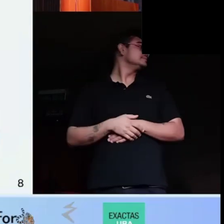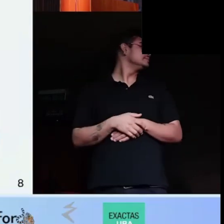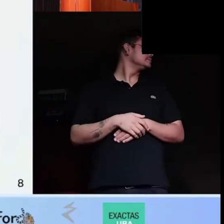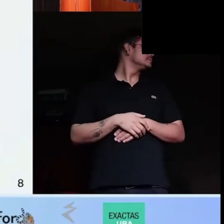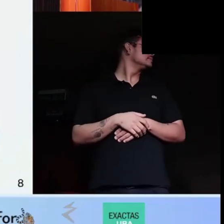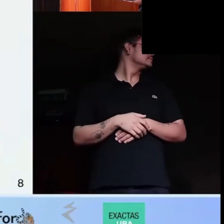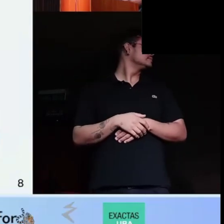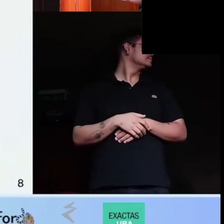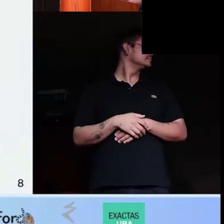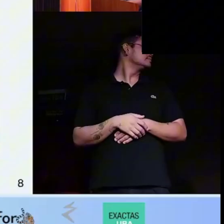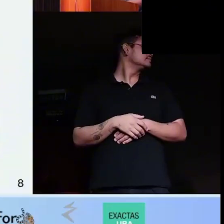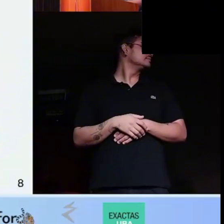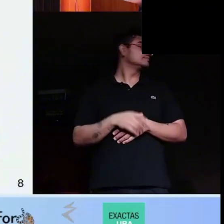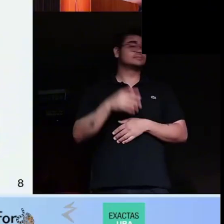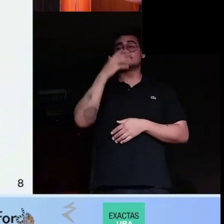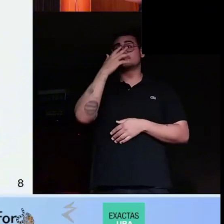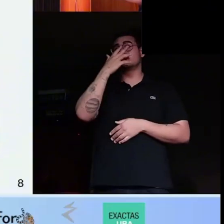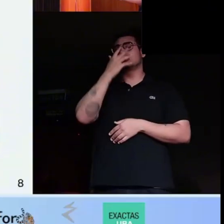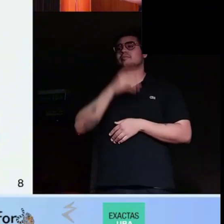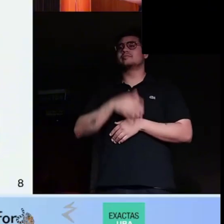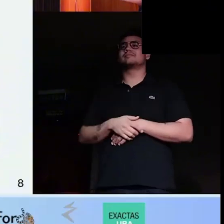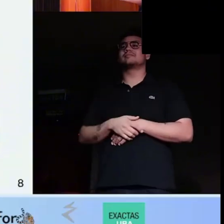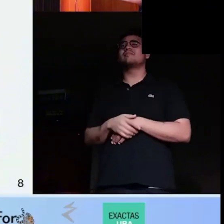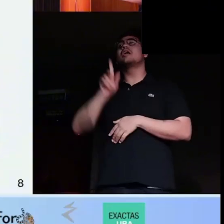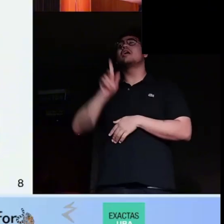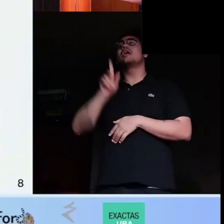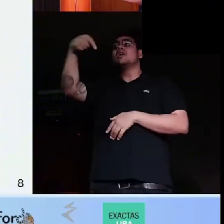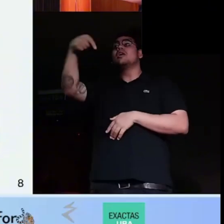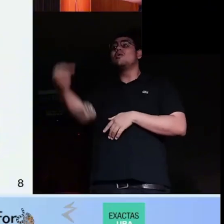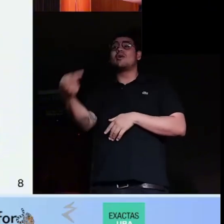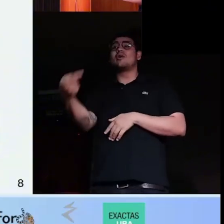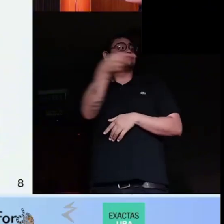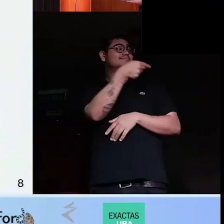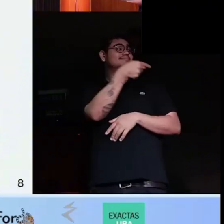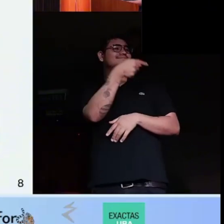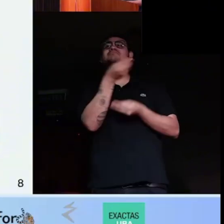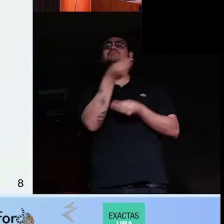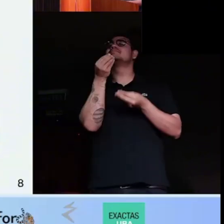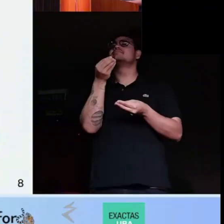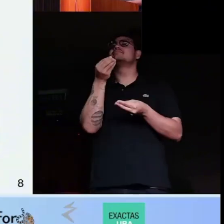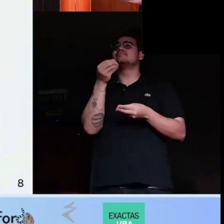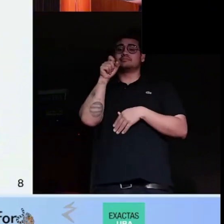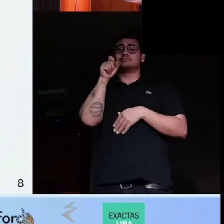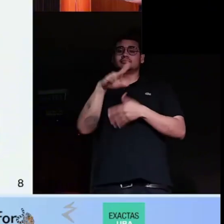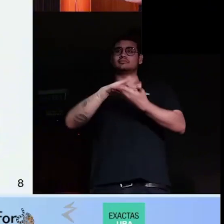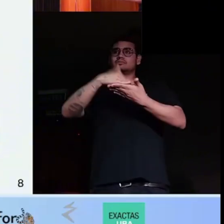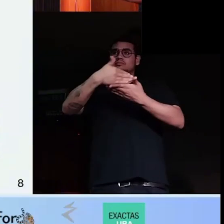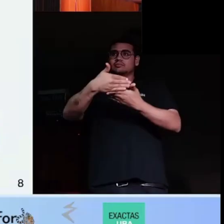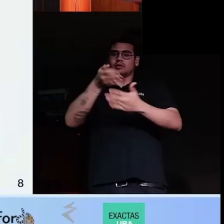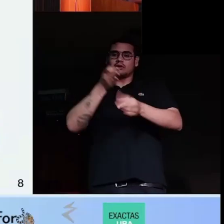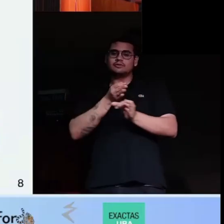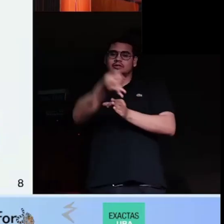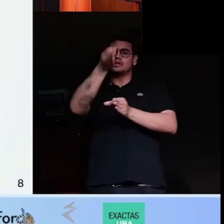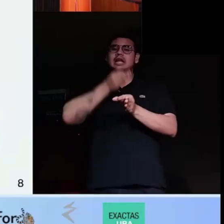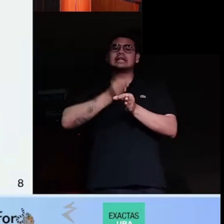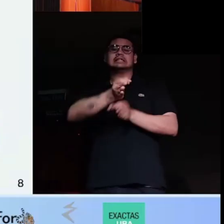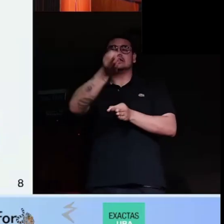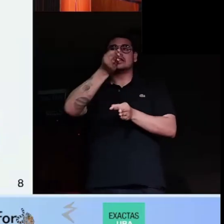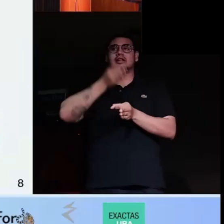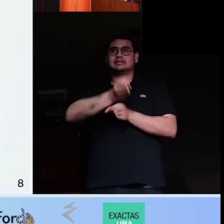Luego está la etapa de entrenamiento. La idea es entrenar el programa con todas las imágenes que se cargaron o se